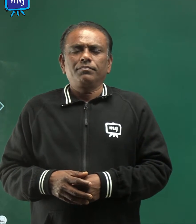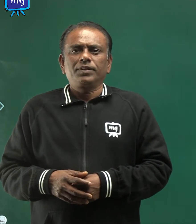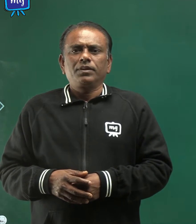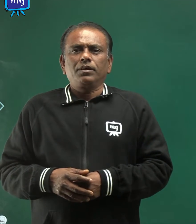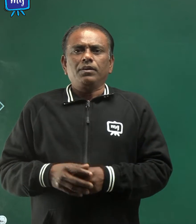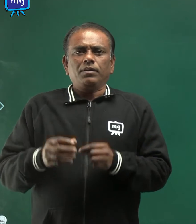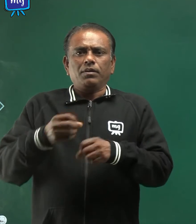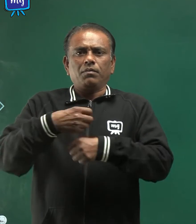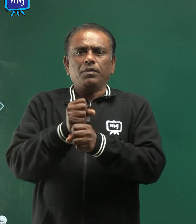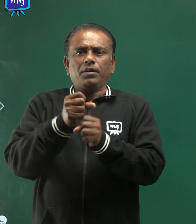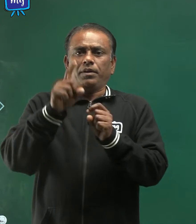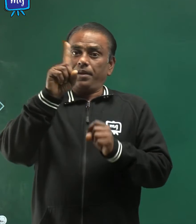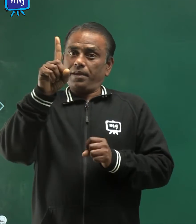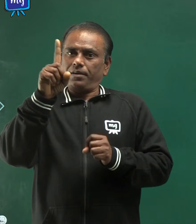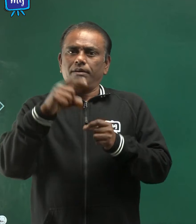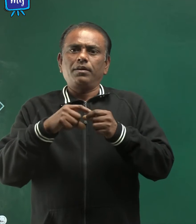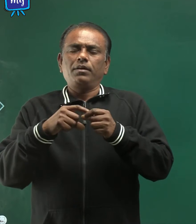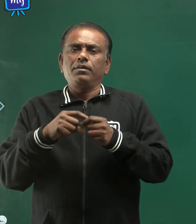रचना एक